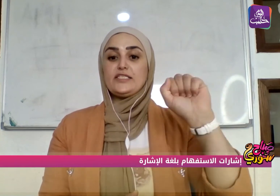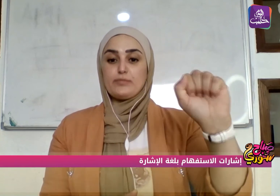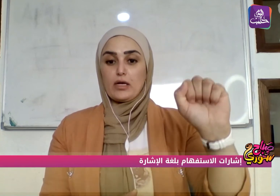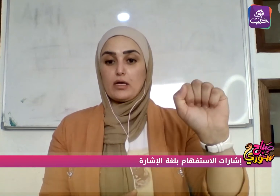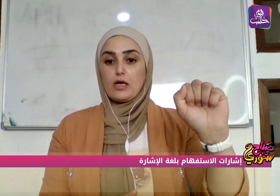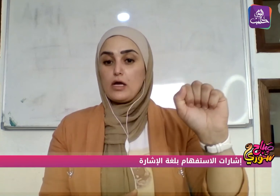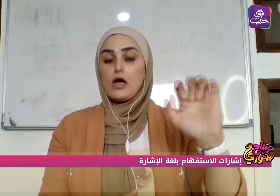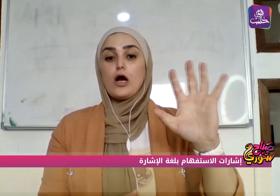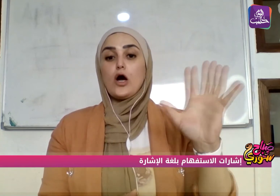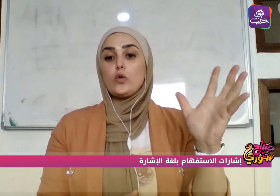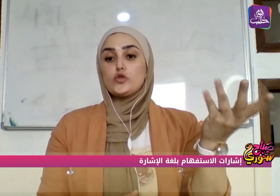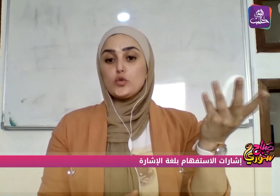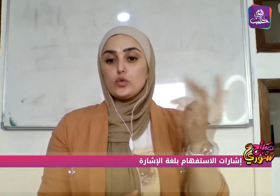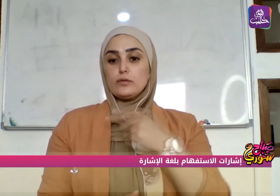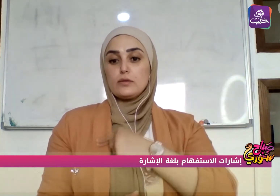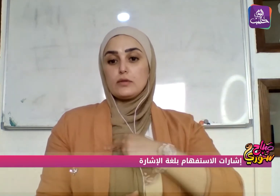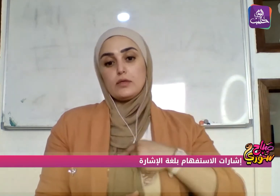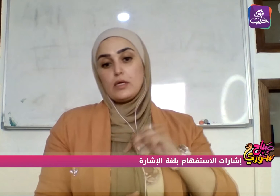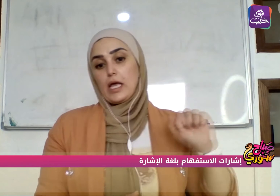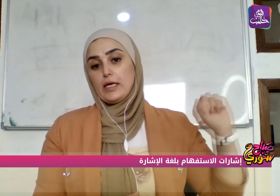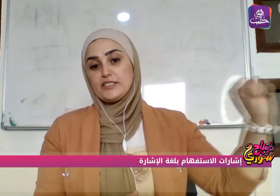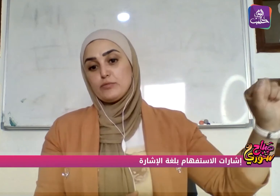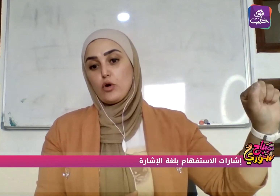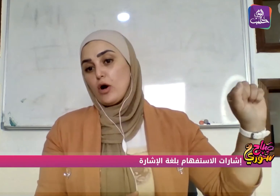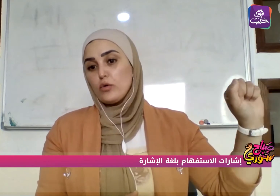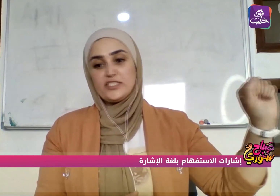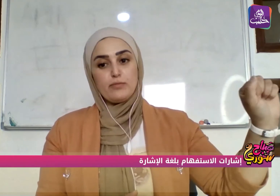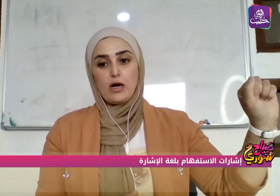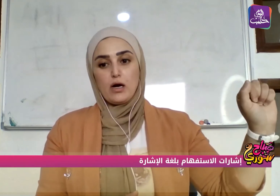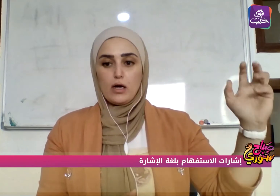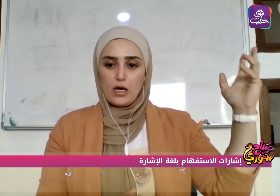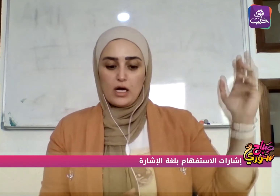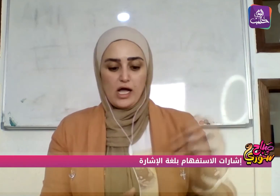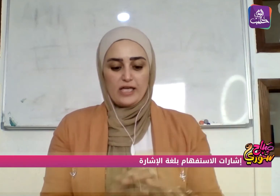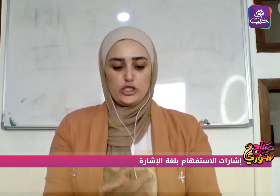اسمك او شو اسمه او اسمها اي اشي.